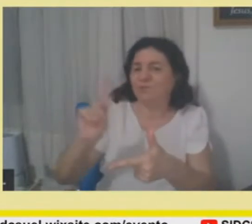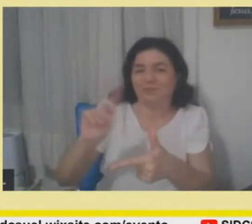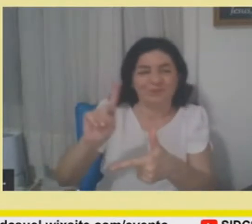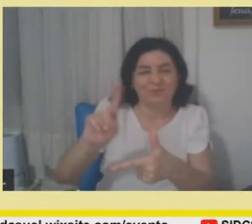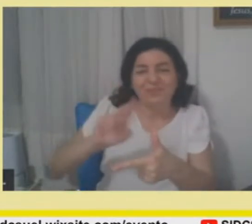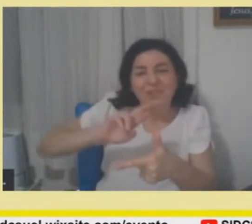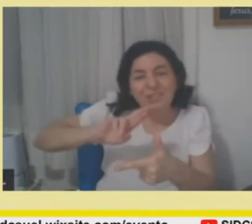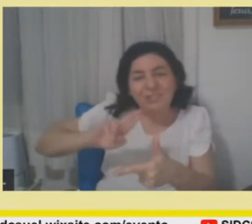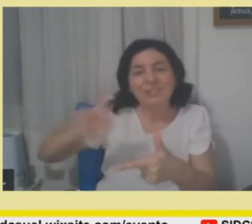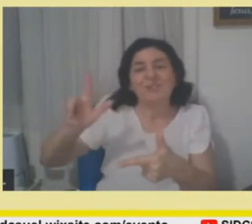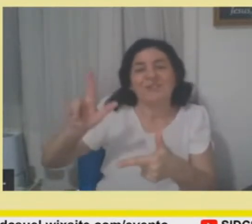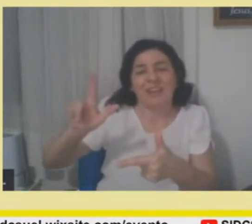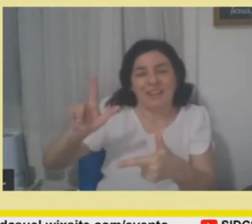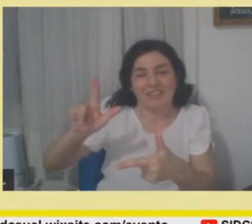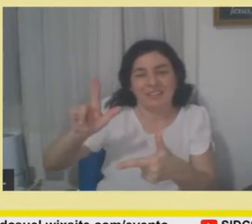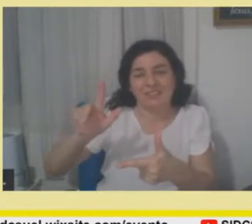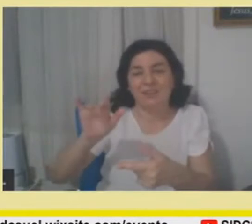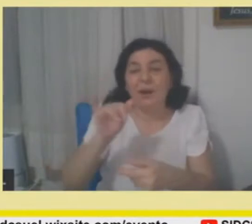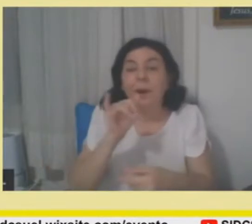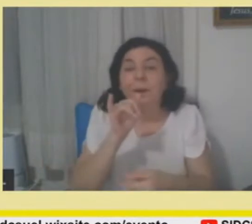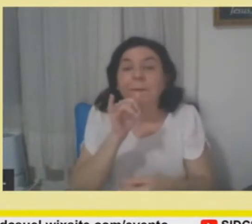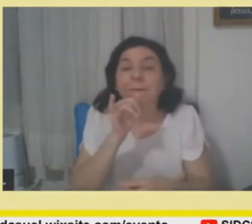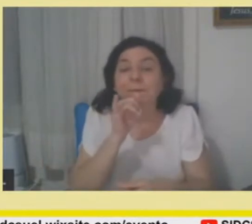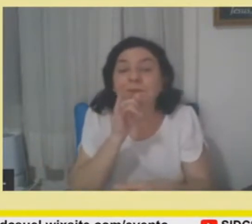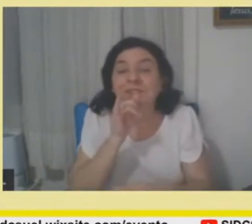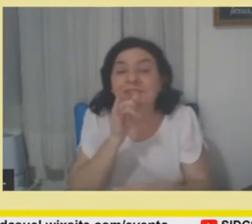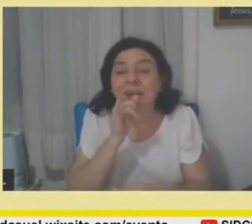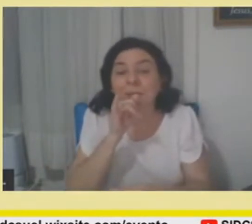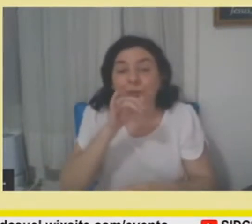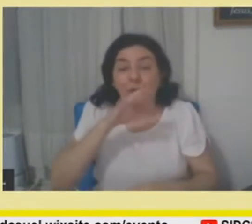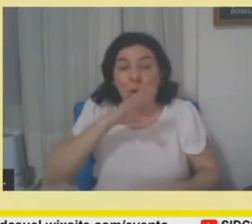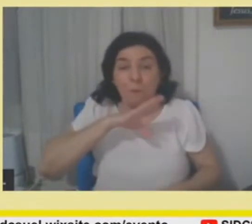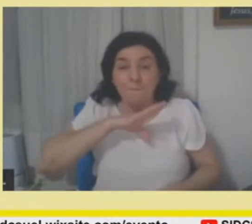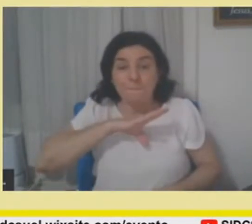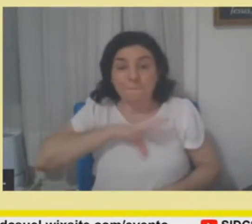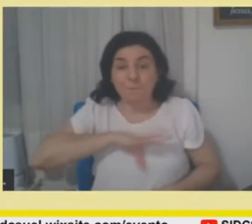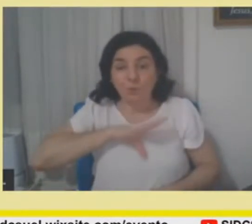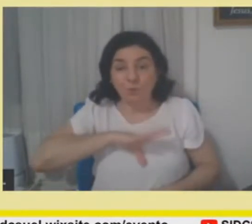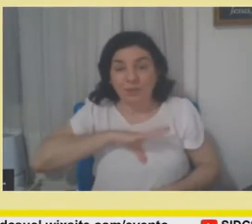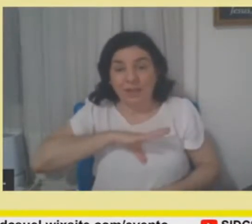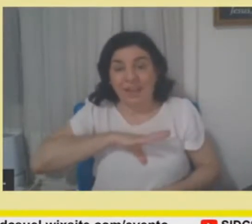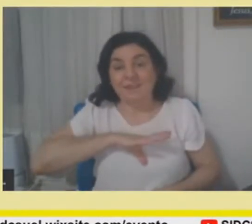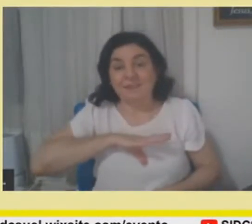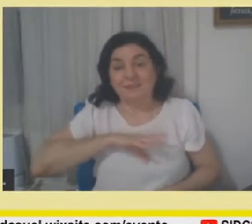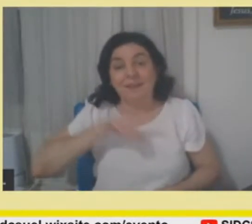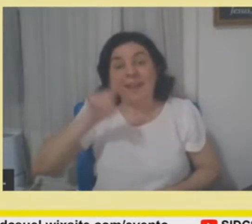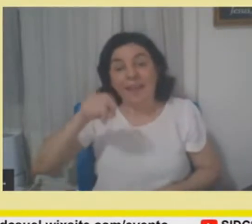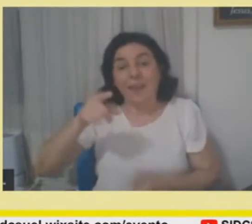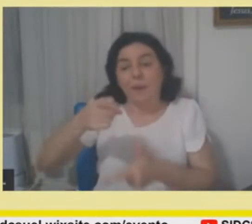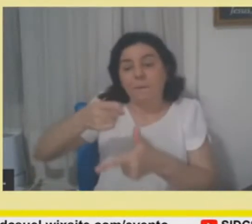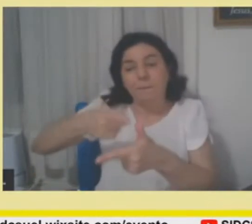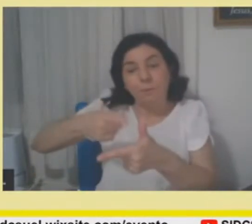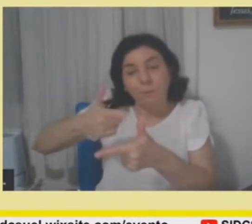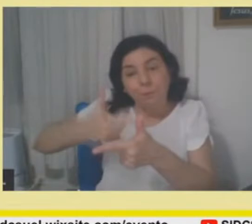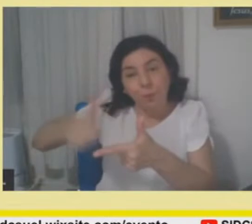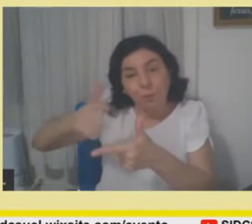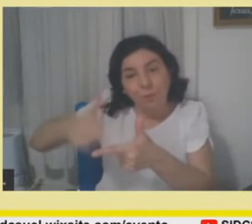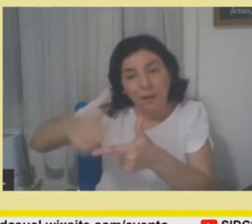Mas, por exemplo, as pessoas utilizam esse sinal problema, mas é este sinal problema? Não, é outro problema.